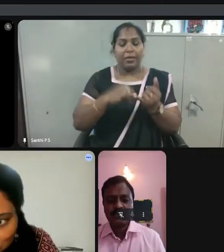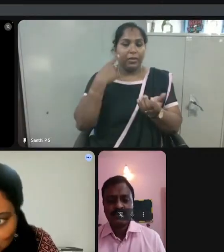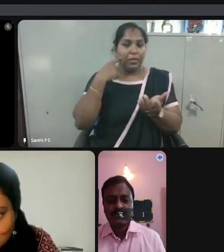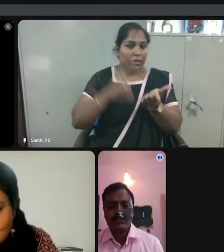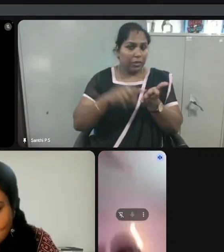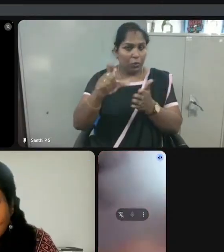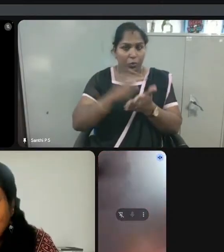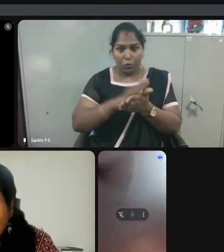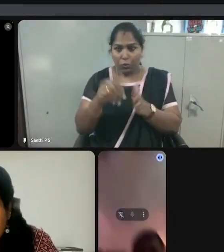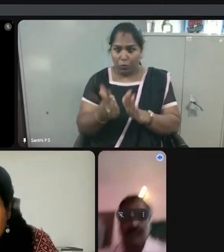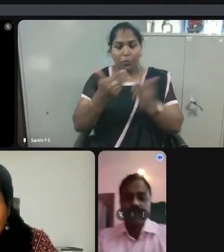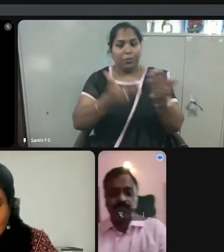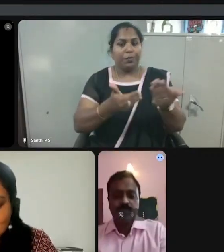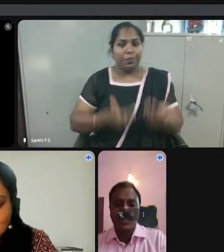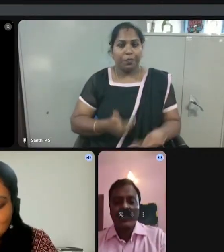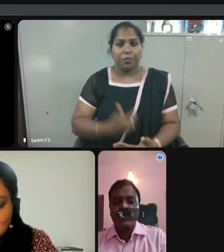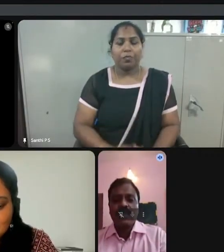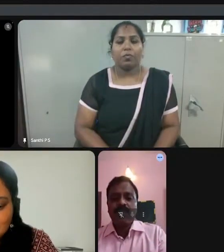ക്ഷണിക്കുന്നു.